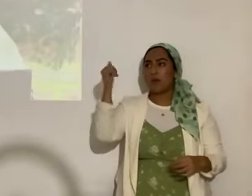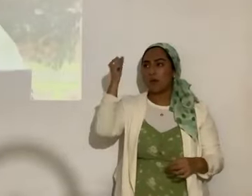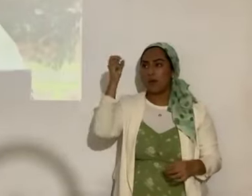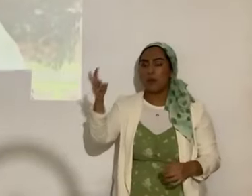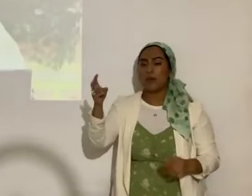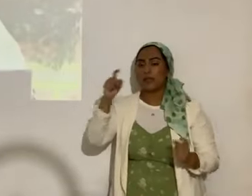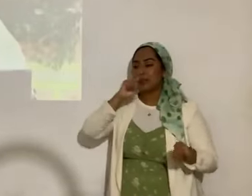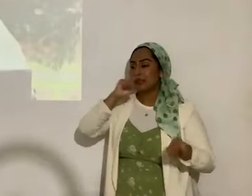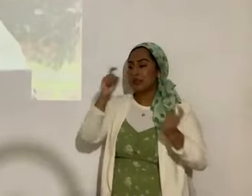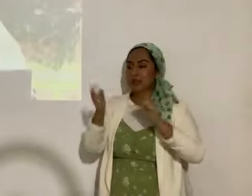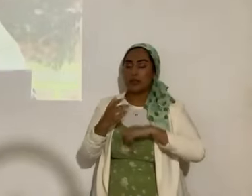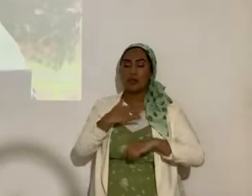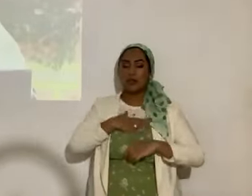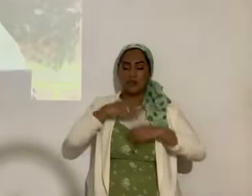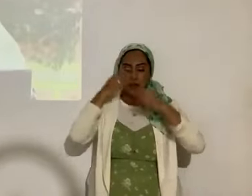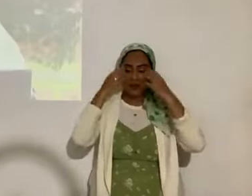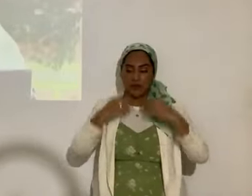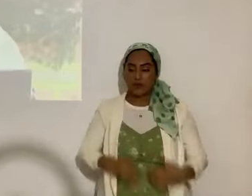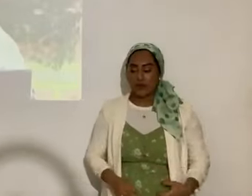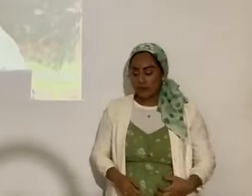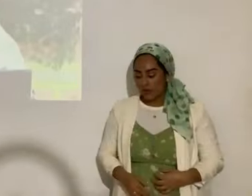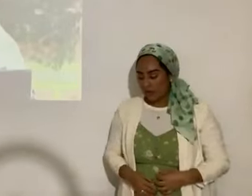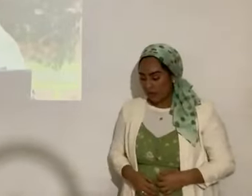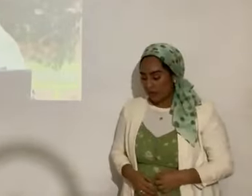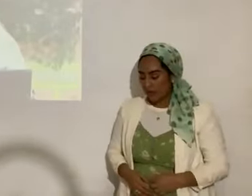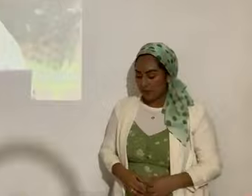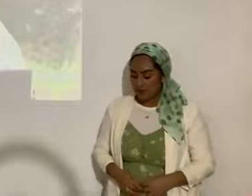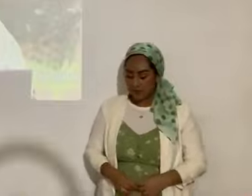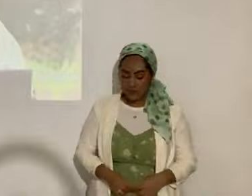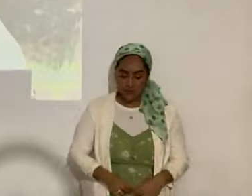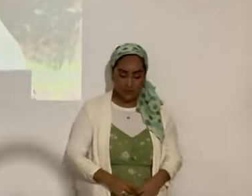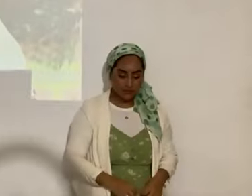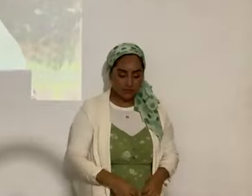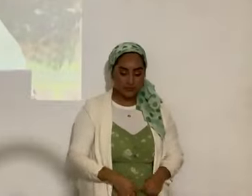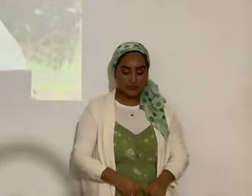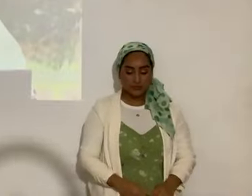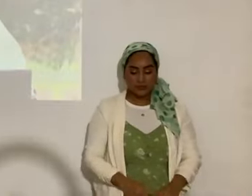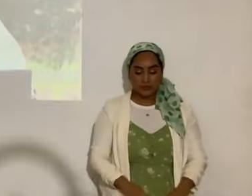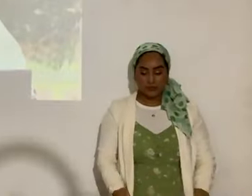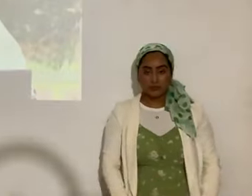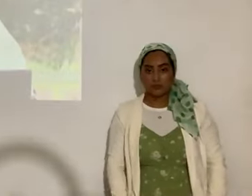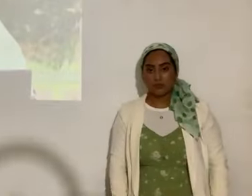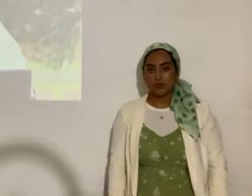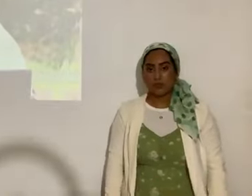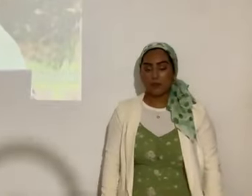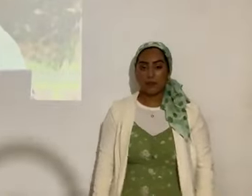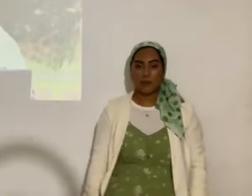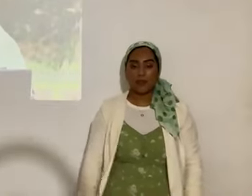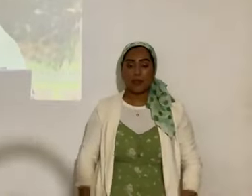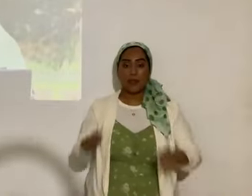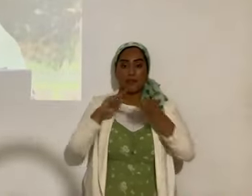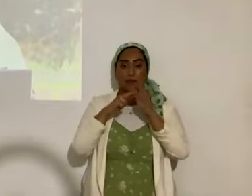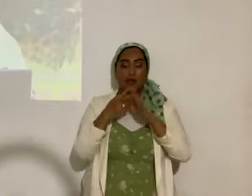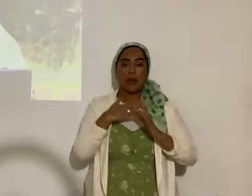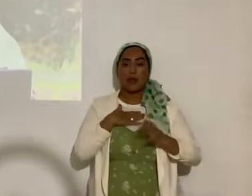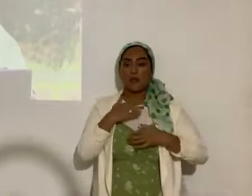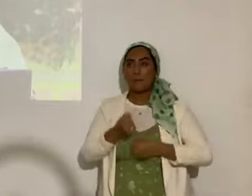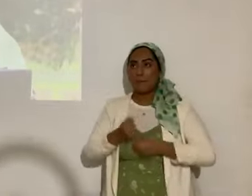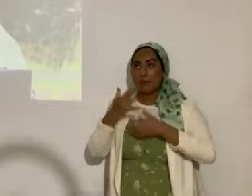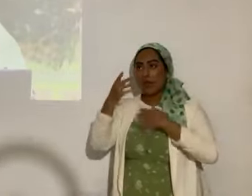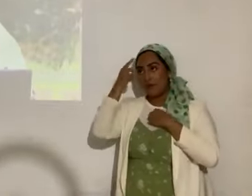cambia mi carácter cambia mi naturaleza propia es decir yo me entrego